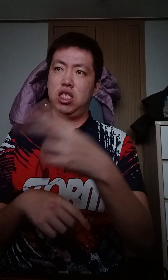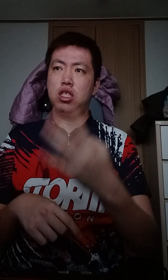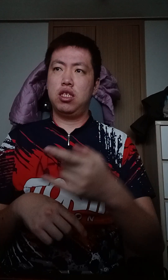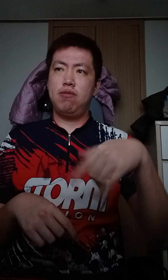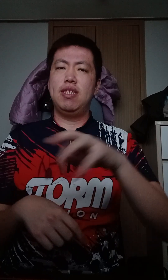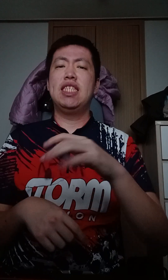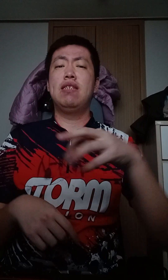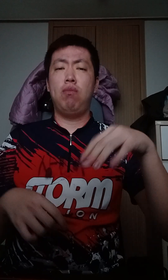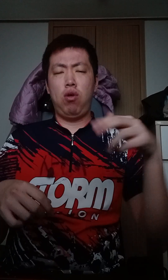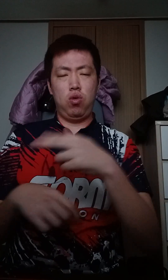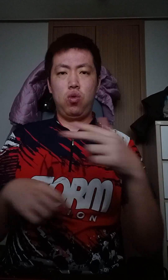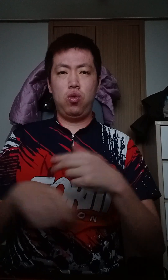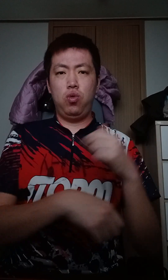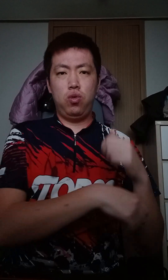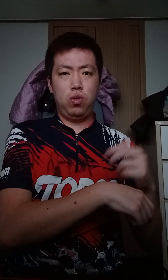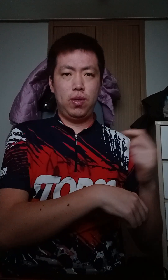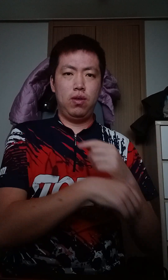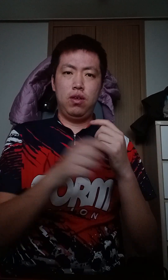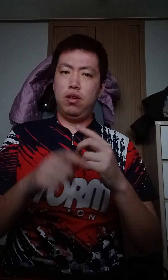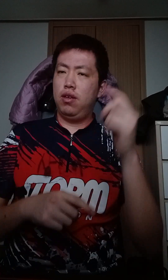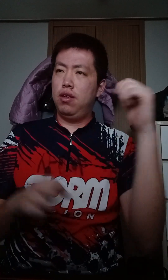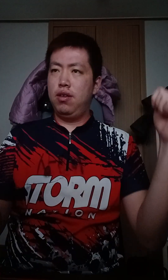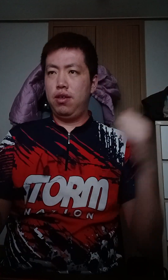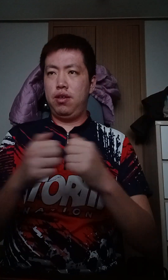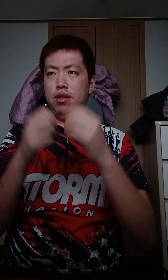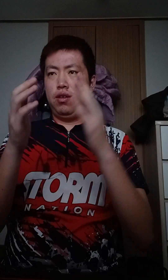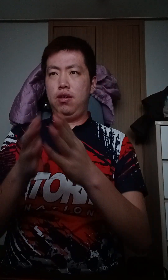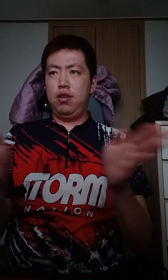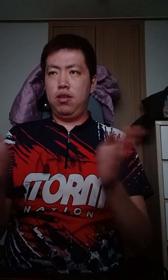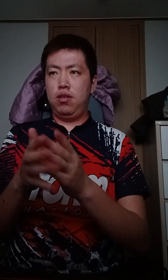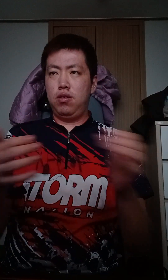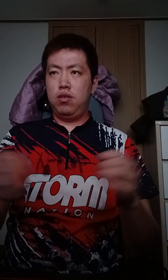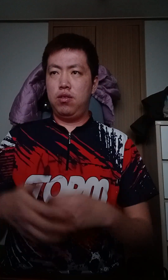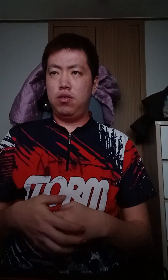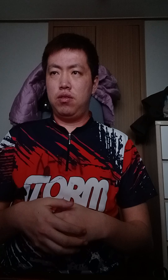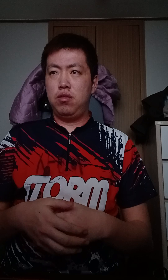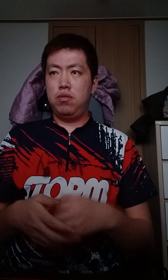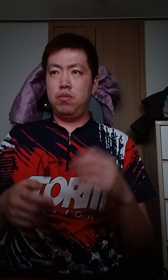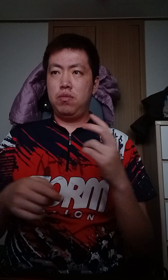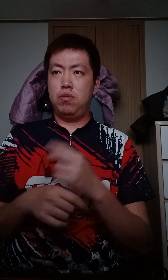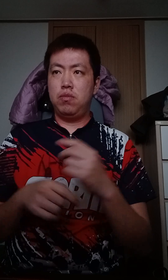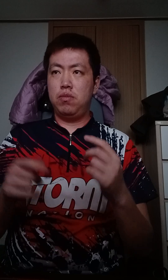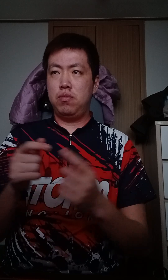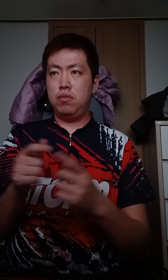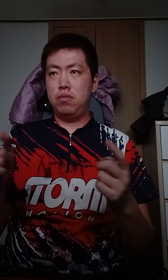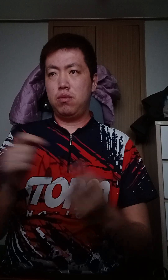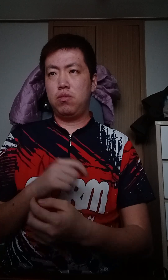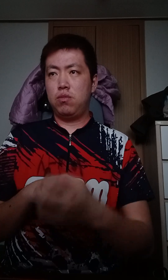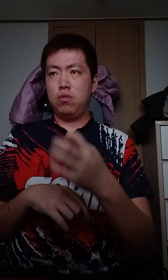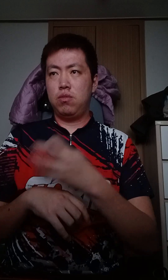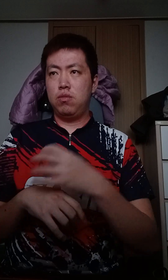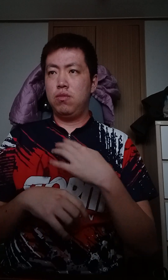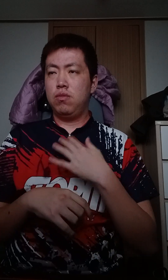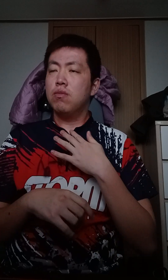25인승 미니버스와 코란도 승용차가 충돌했습니다. 미니버스는 가드레일을 뚫고 3m 아래로